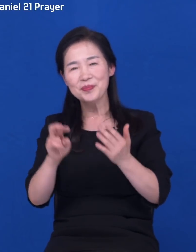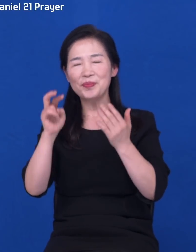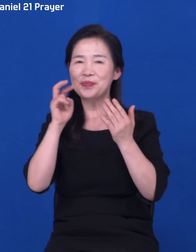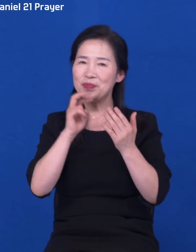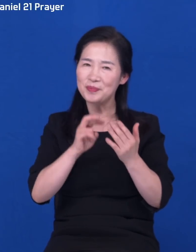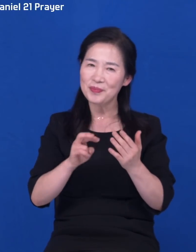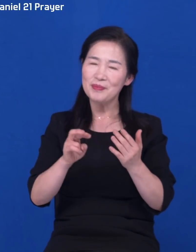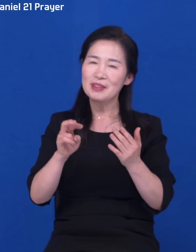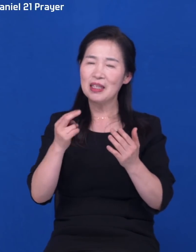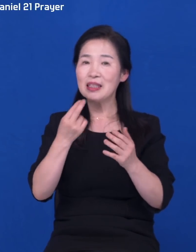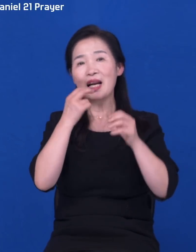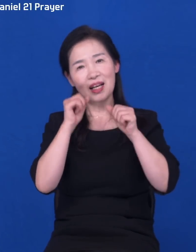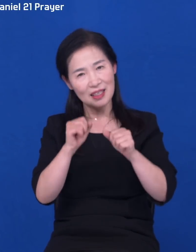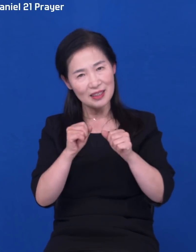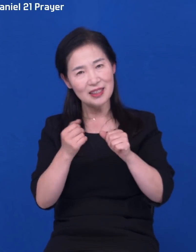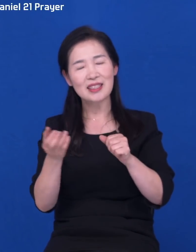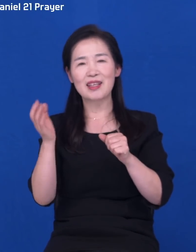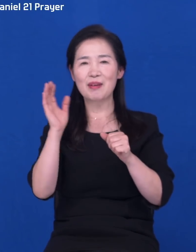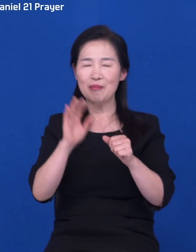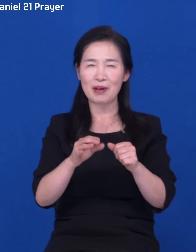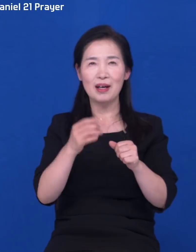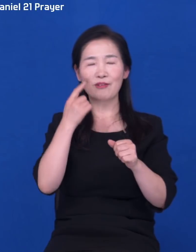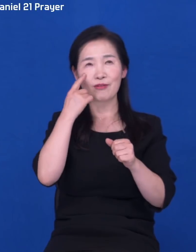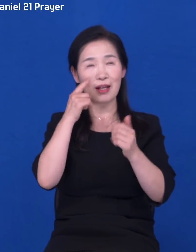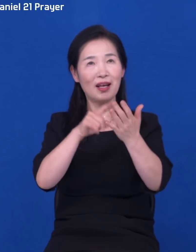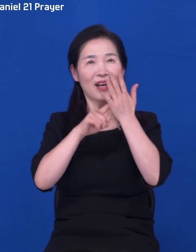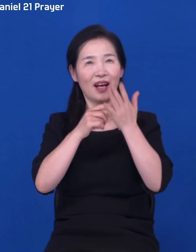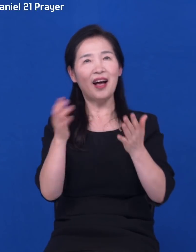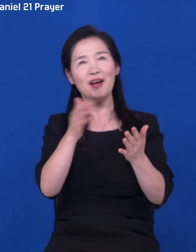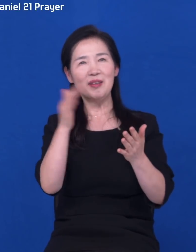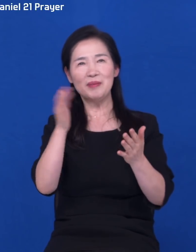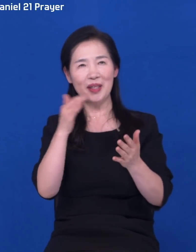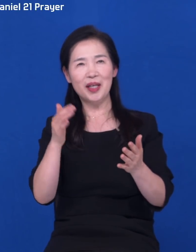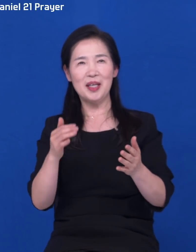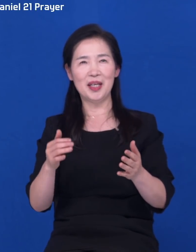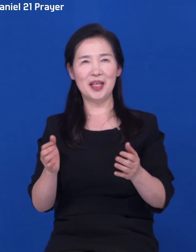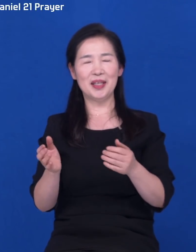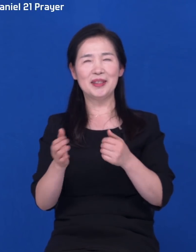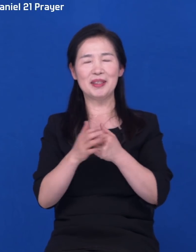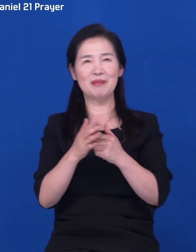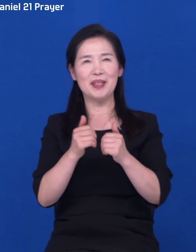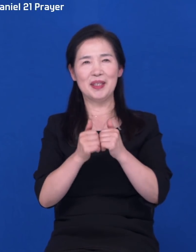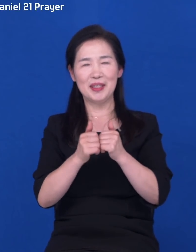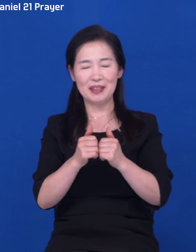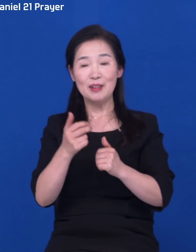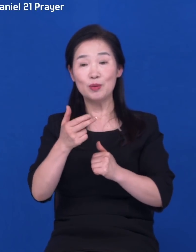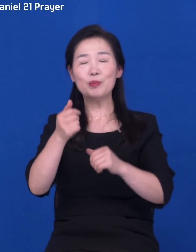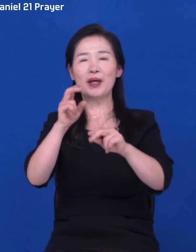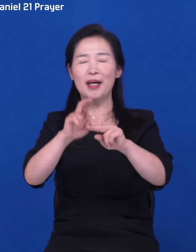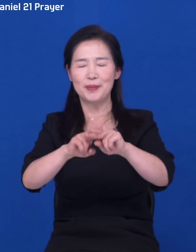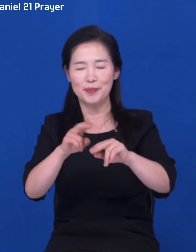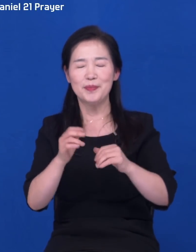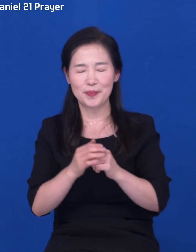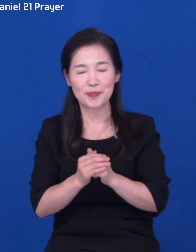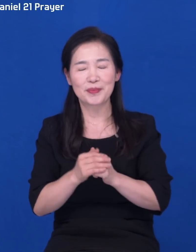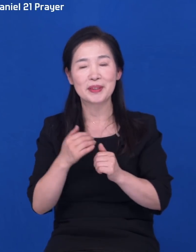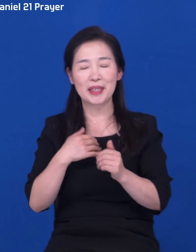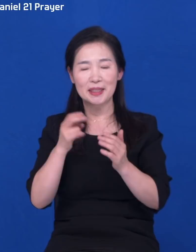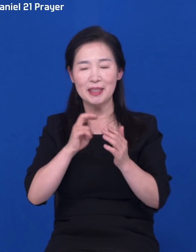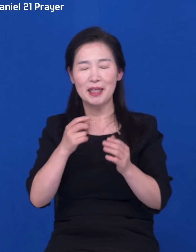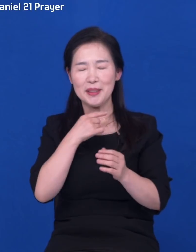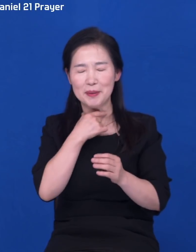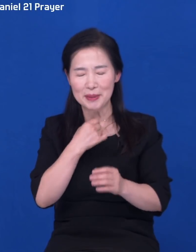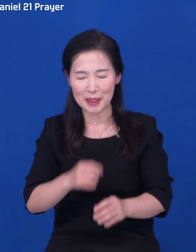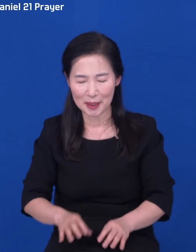분명히 살아계시지만 눈에는 안 보이니까 어색하고 하니까 주님 제가 좀 약간 창피하니까 주님 여기 앉으시면 제가 이제 찬양을 부르겠습니다. 이렇게